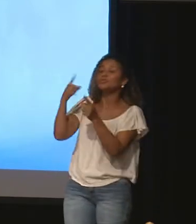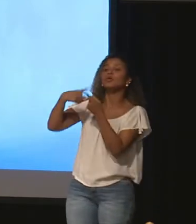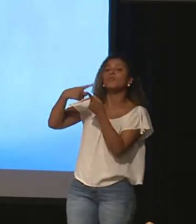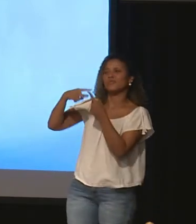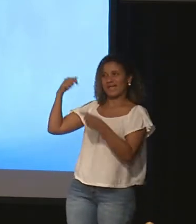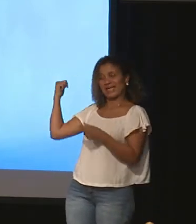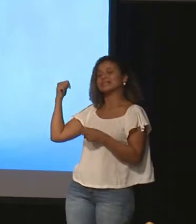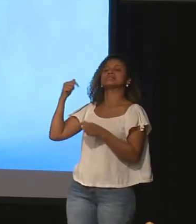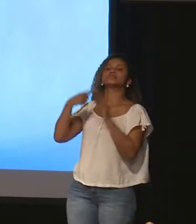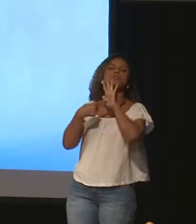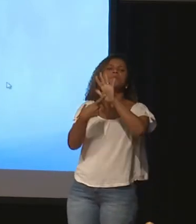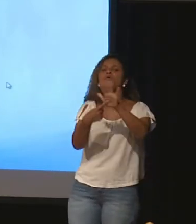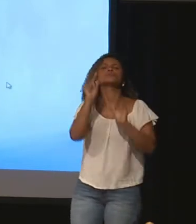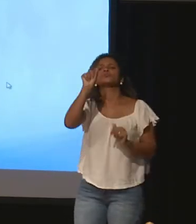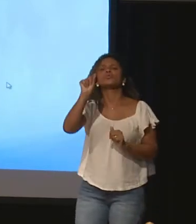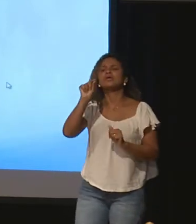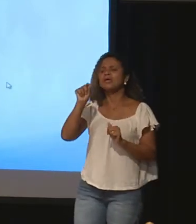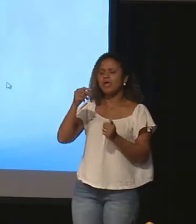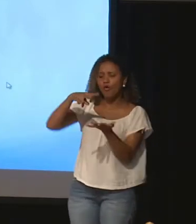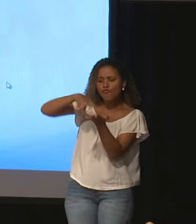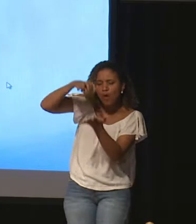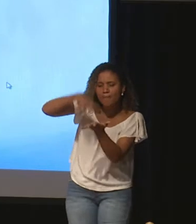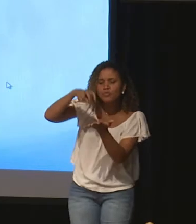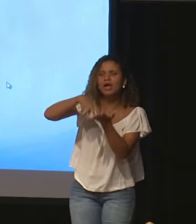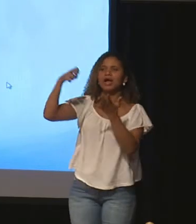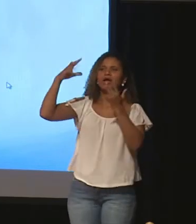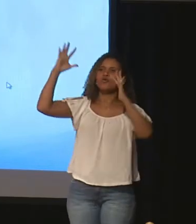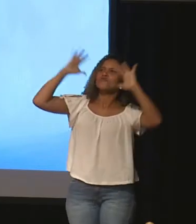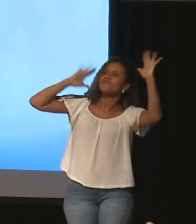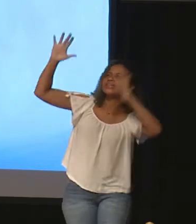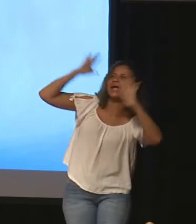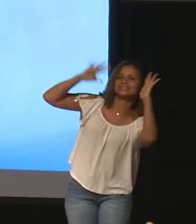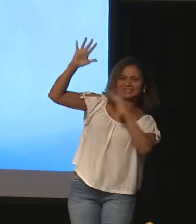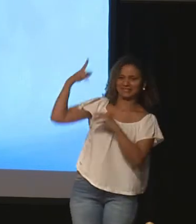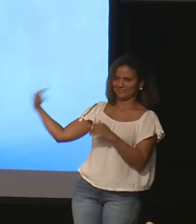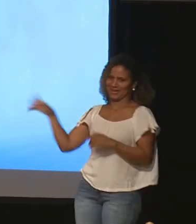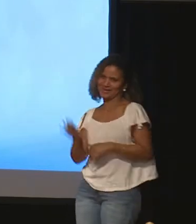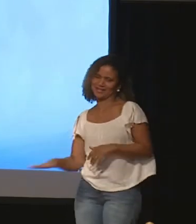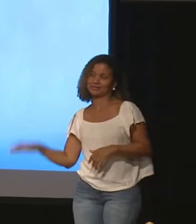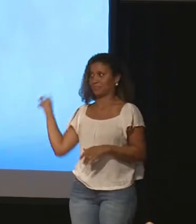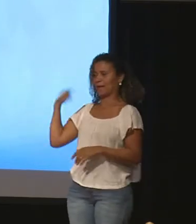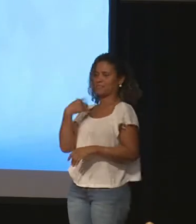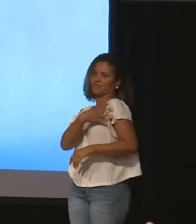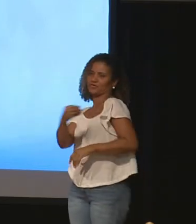é um vídeo curtinho, eu vou só dar uma resumida. Isso vai mostrar que a questão do vocabulário, da fantasia de